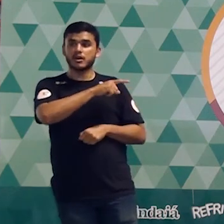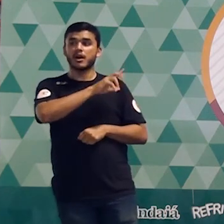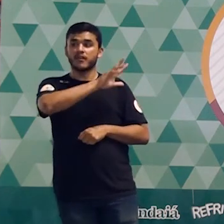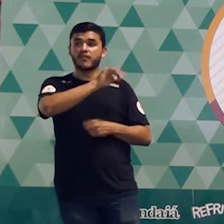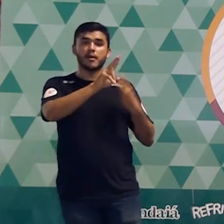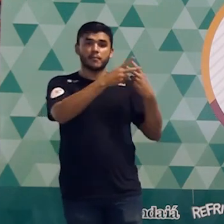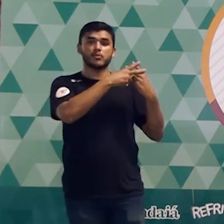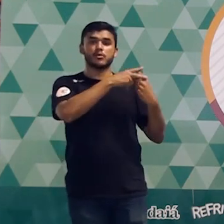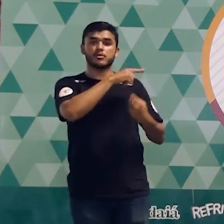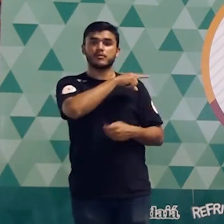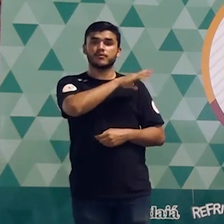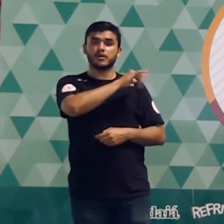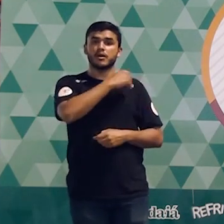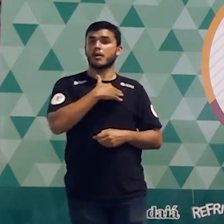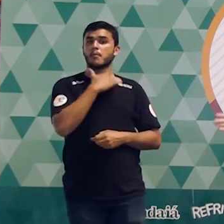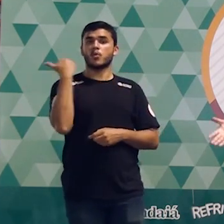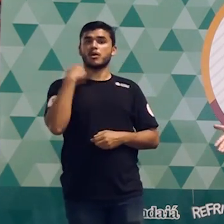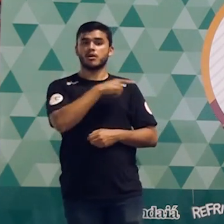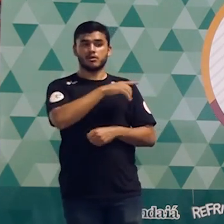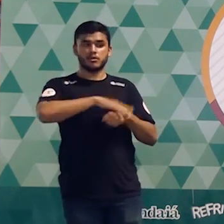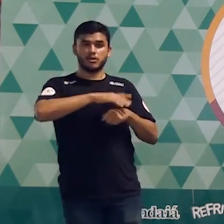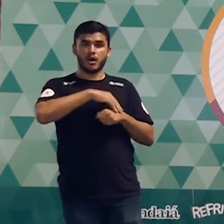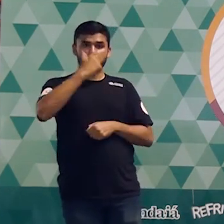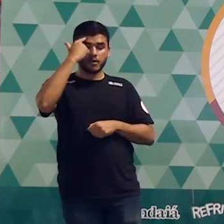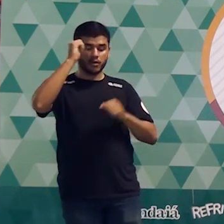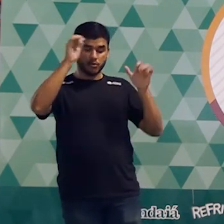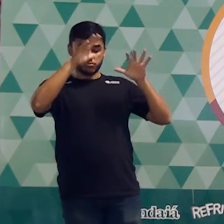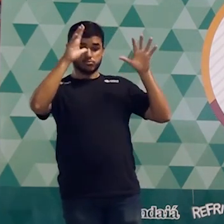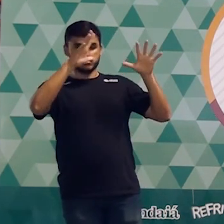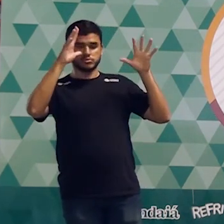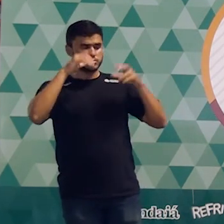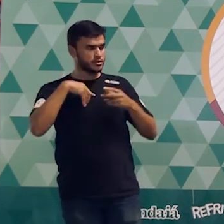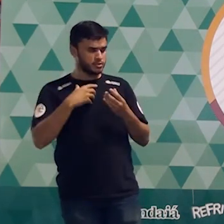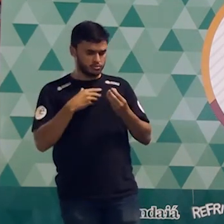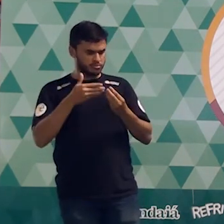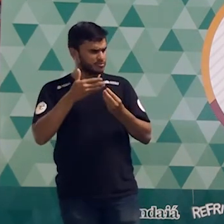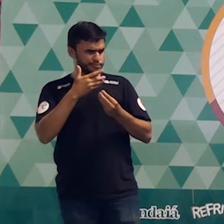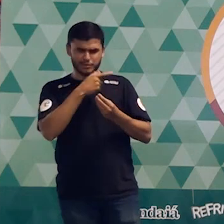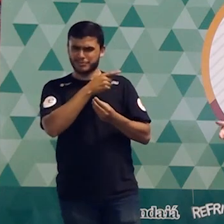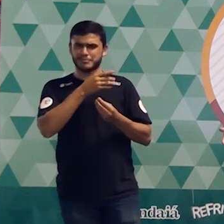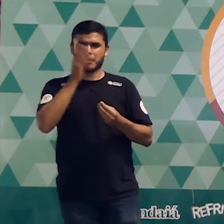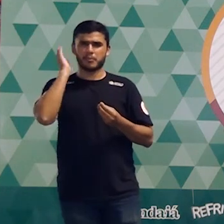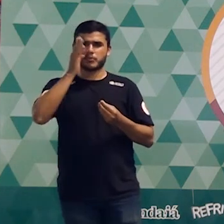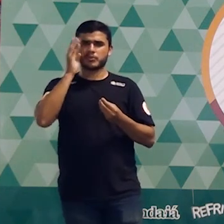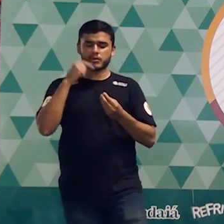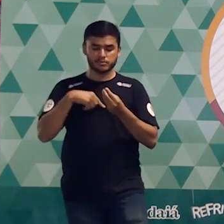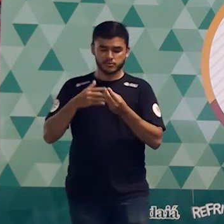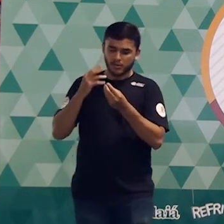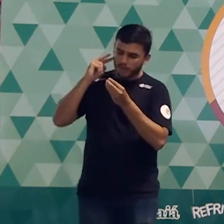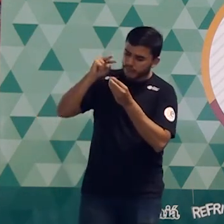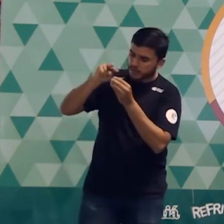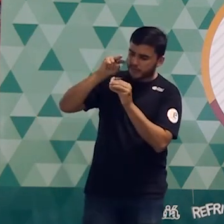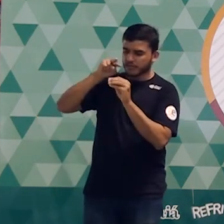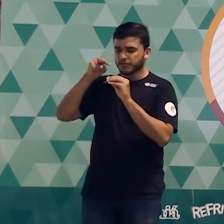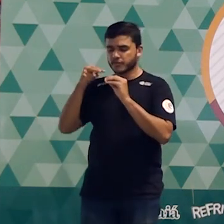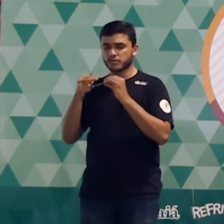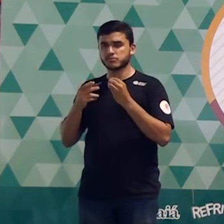preso e queimado, certo? A ignorância das pessoas era imensa. Ninguém acreditava no que não via,